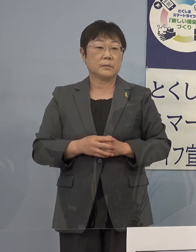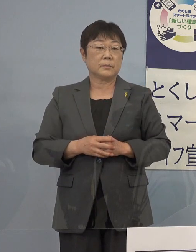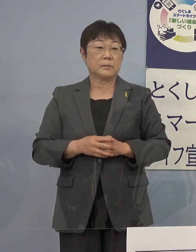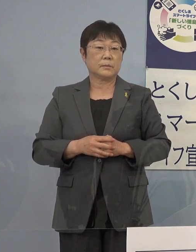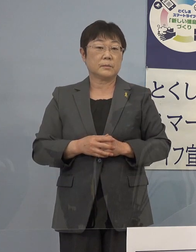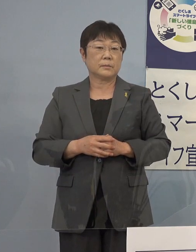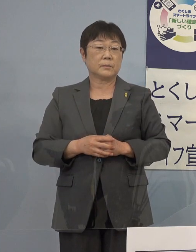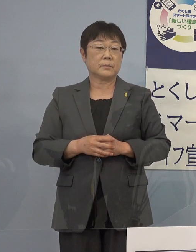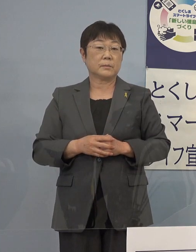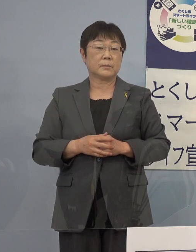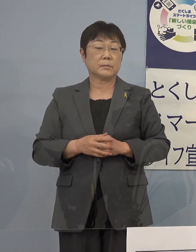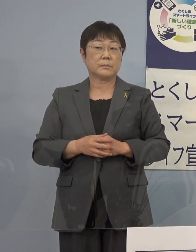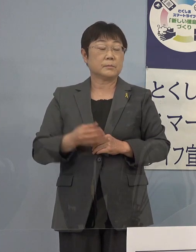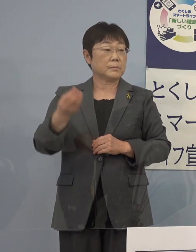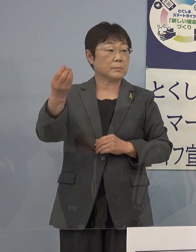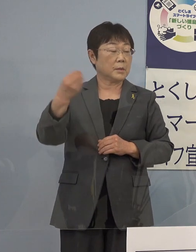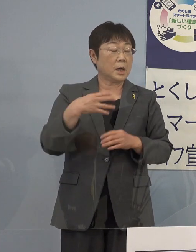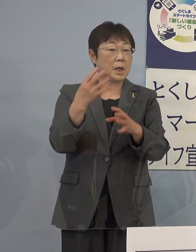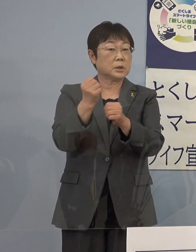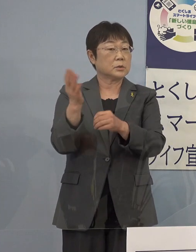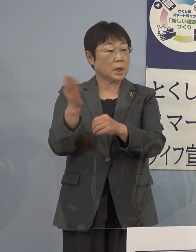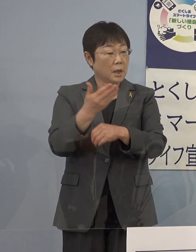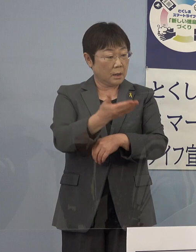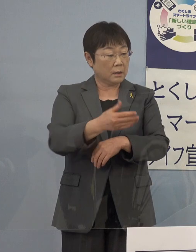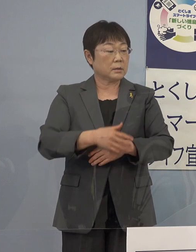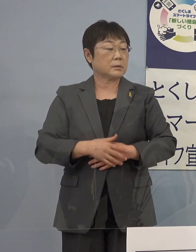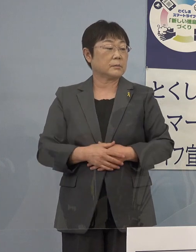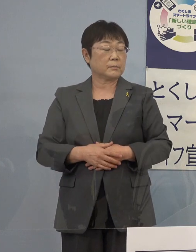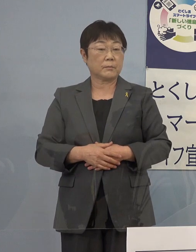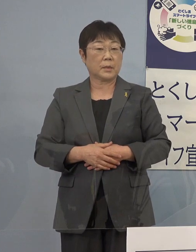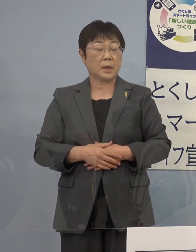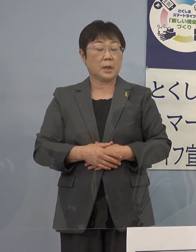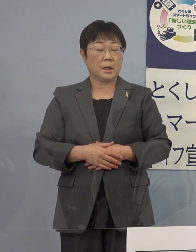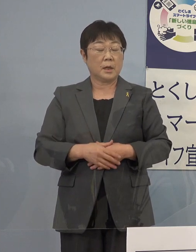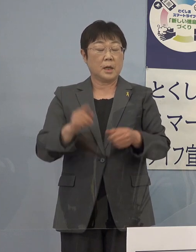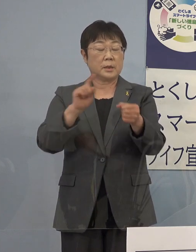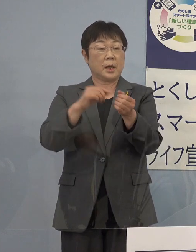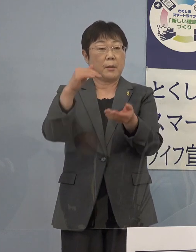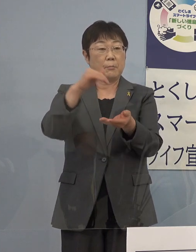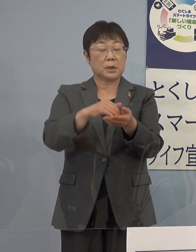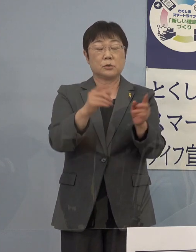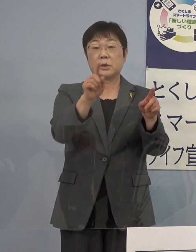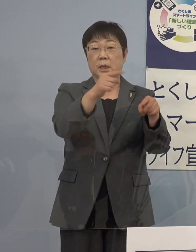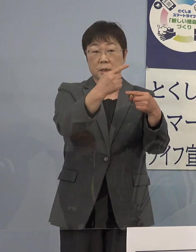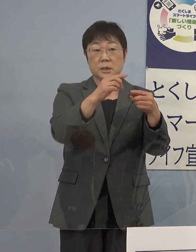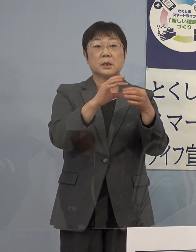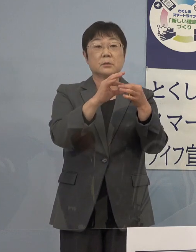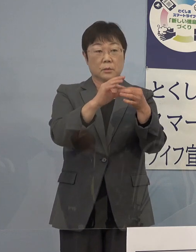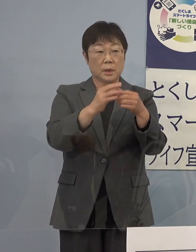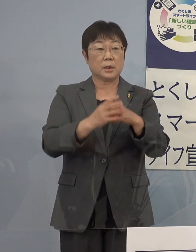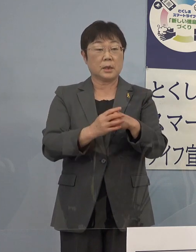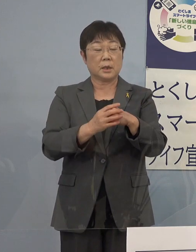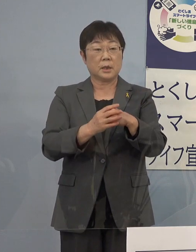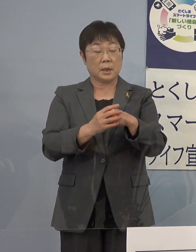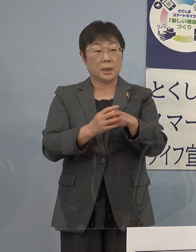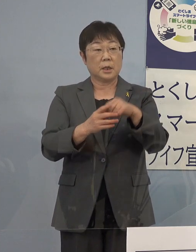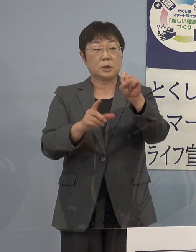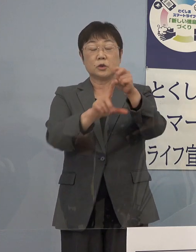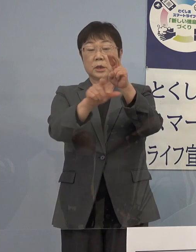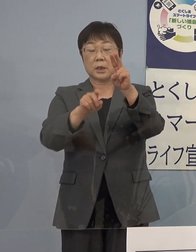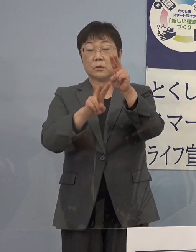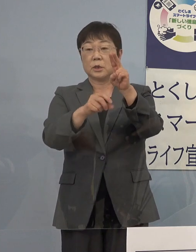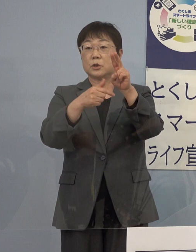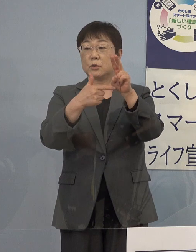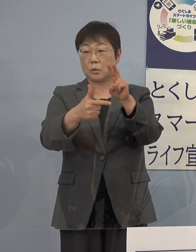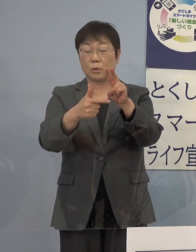ります。 それいつぐらいかな。 そうですね、年末年始ということですが、26日の土